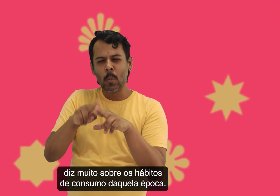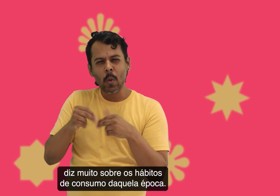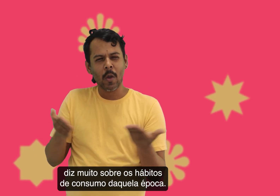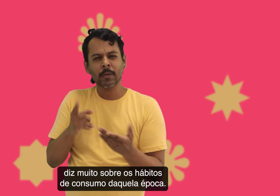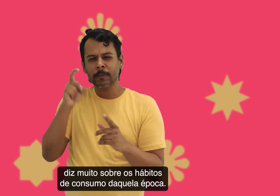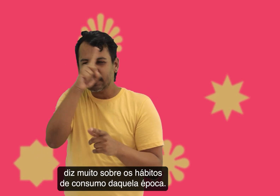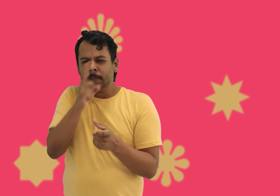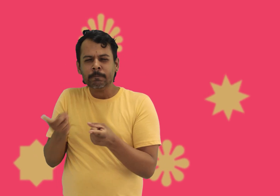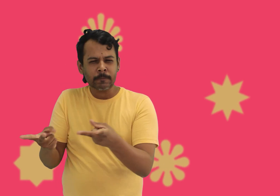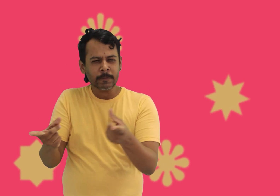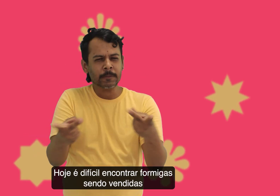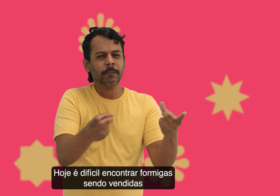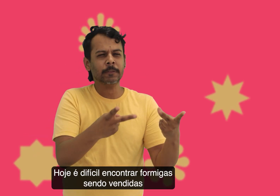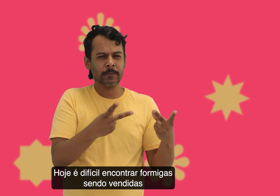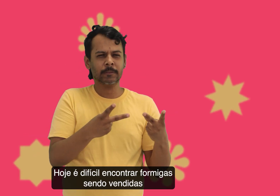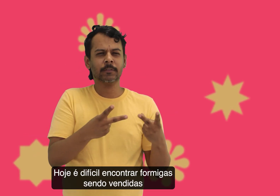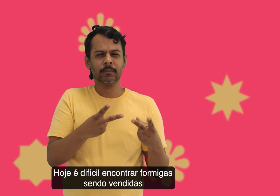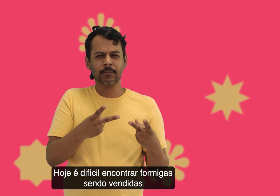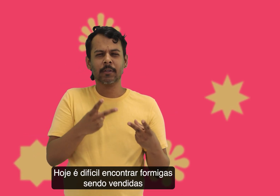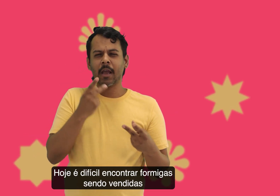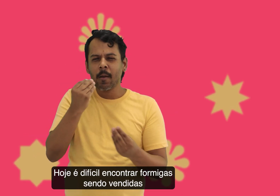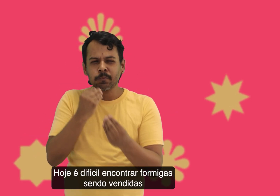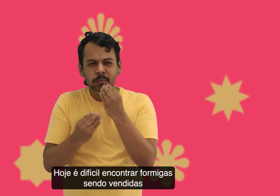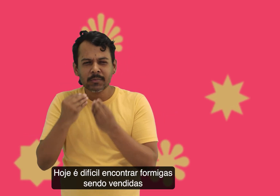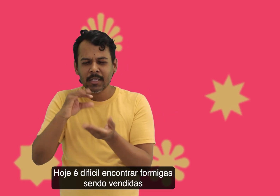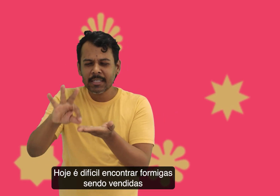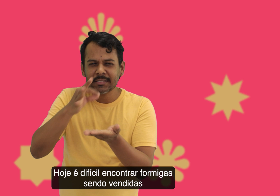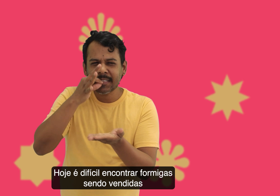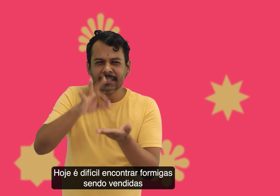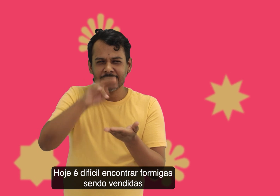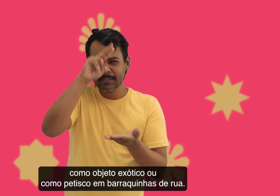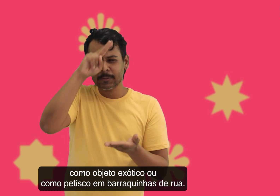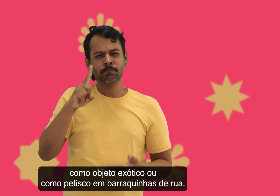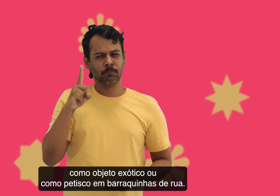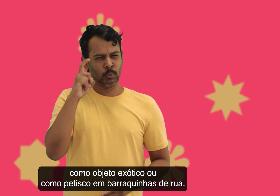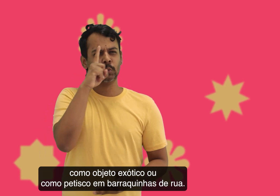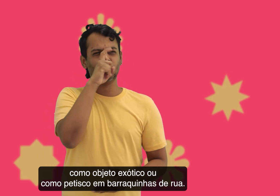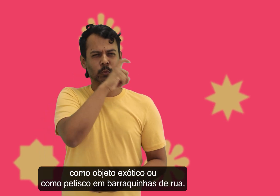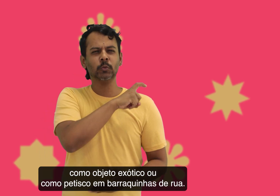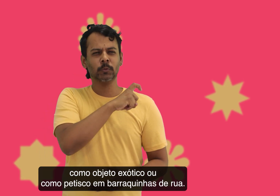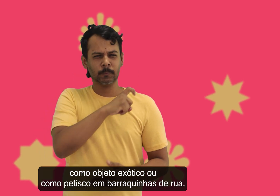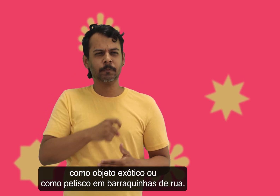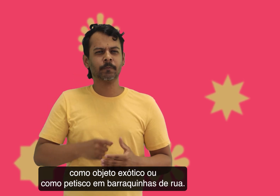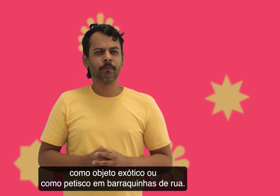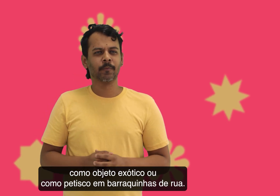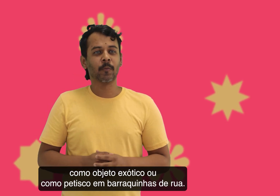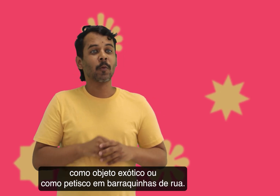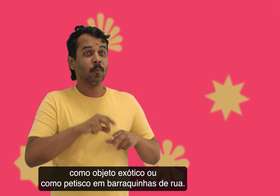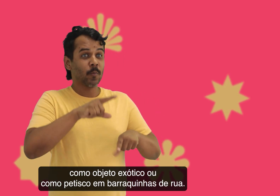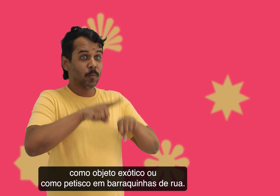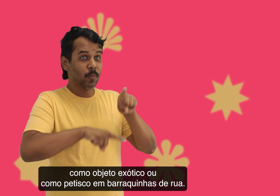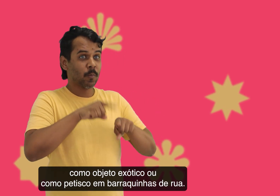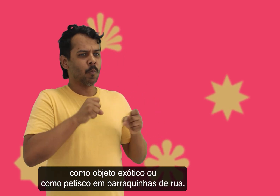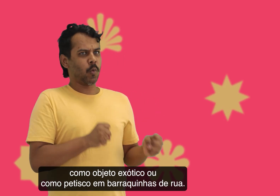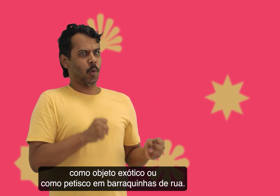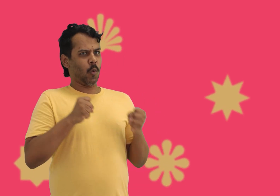consumo daquela época. Hoje é difícil encontrar formigas sendo vendidas como objeto exótico ou como petisco em barraquinhas de